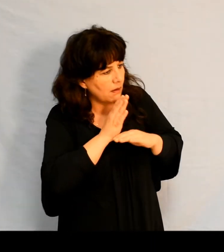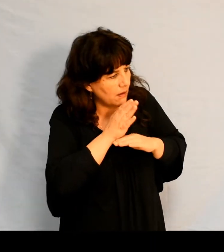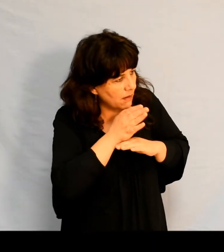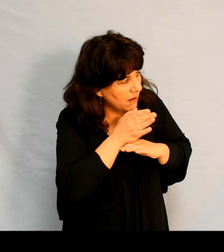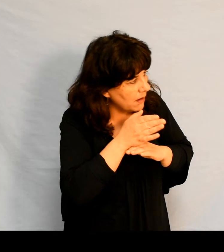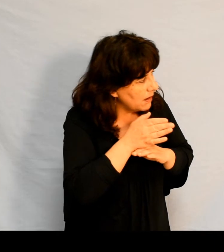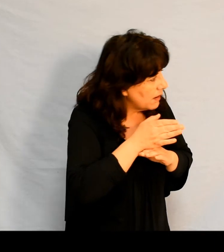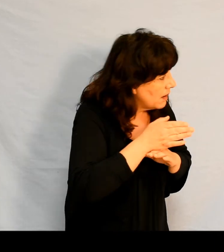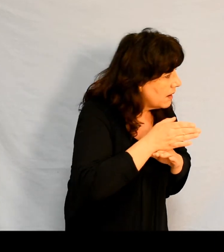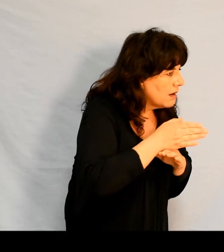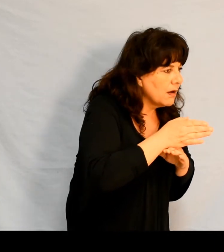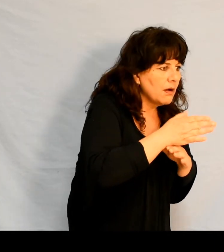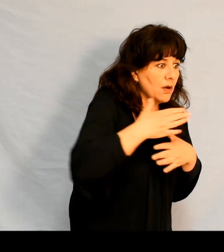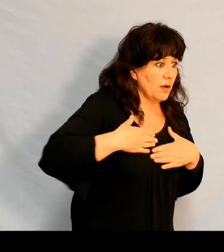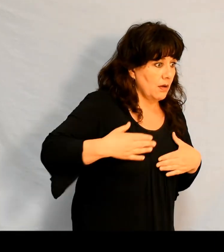Seigneur Jésus.